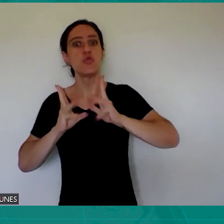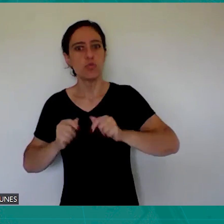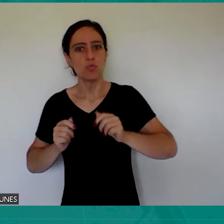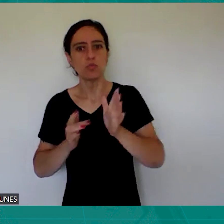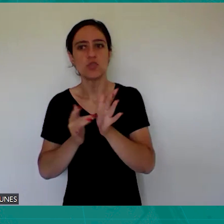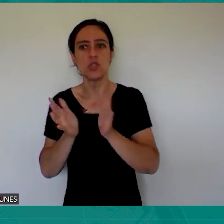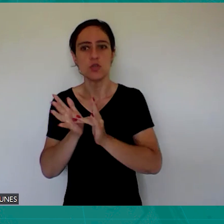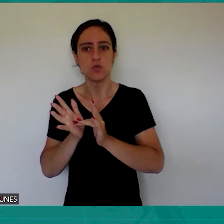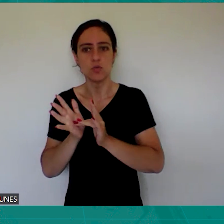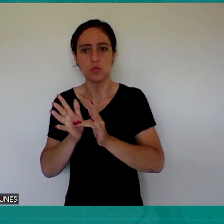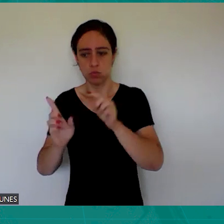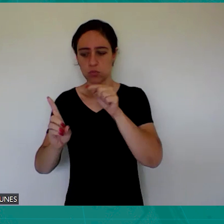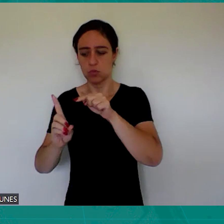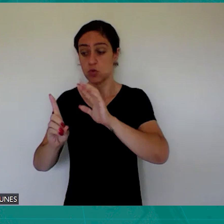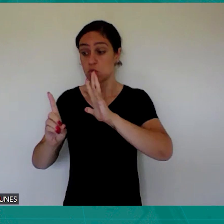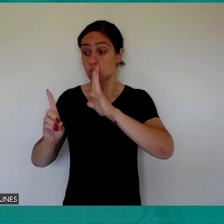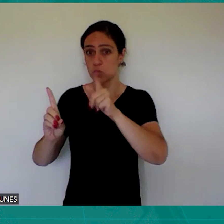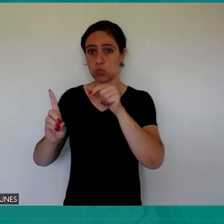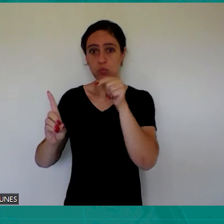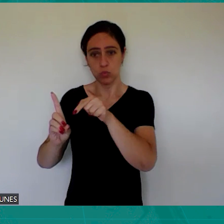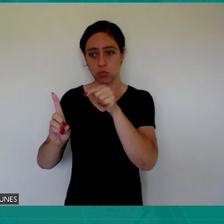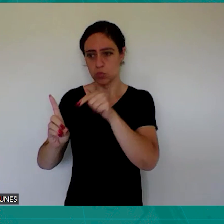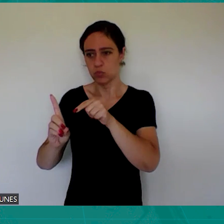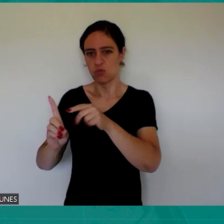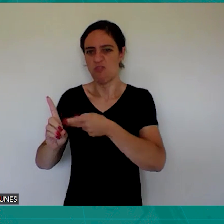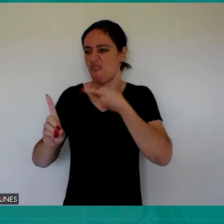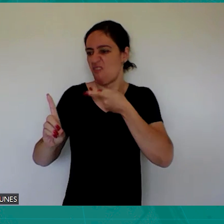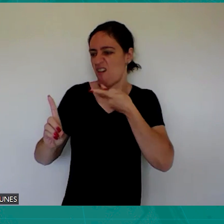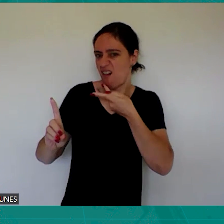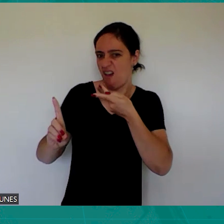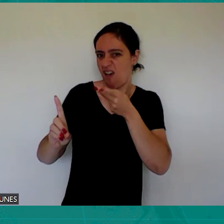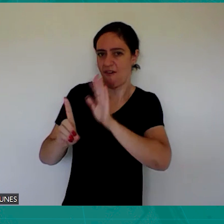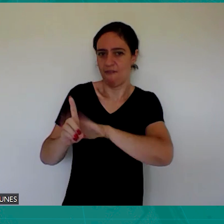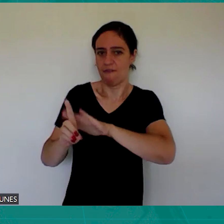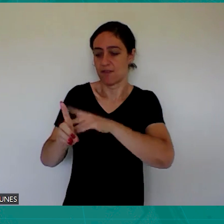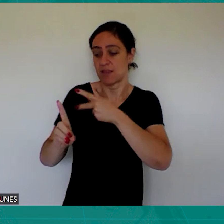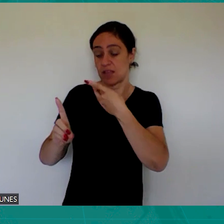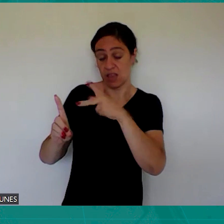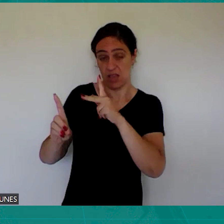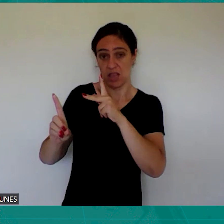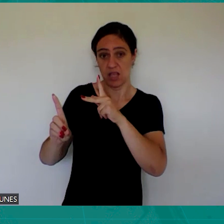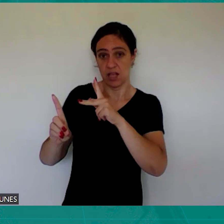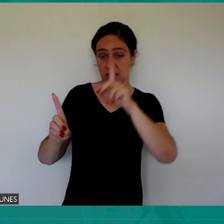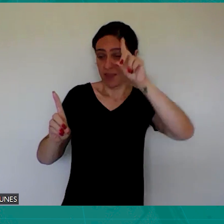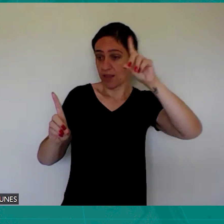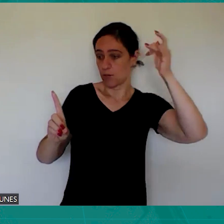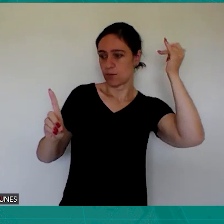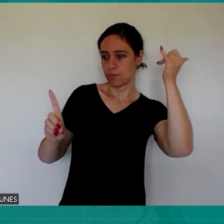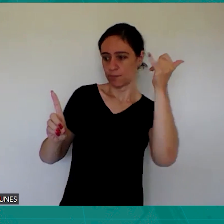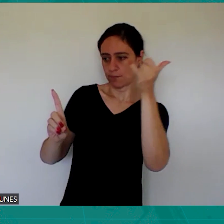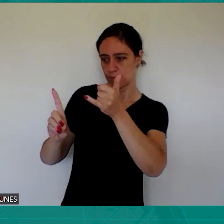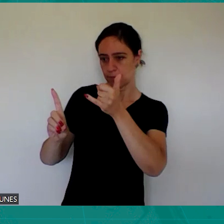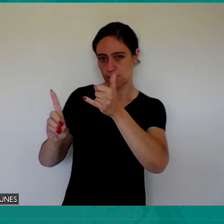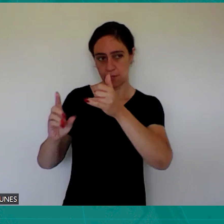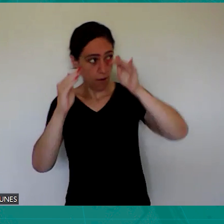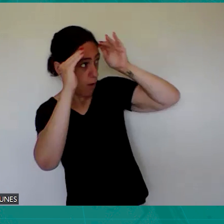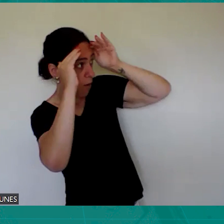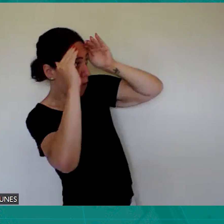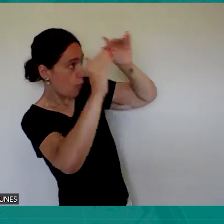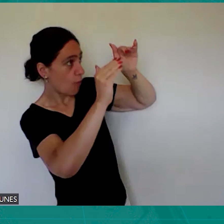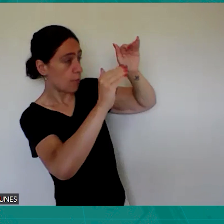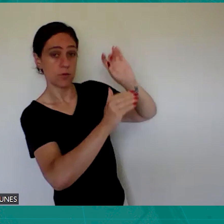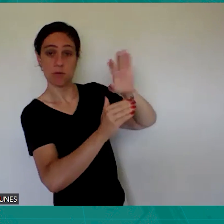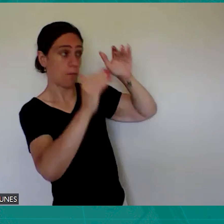Pai. Tudo que ele falava, o autor da sua palavra é o Pai. Então, ele era apenas um